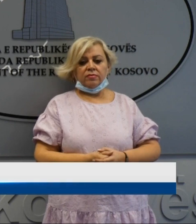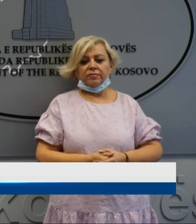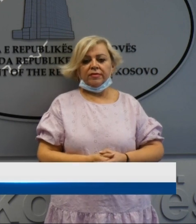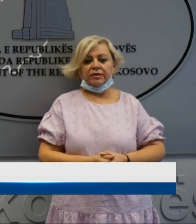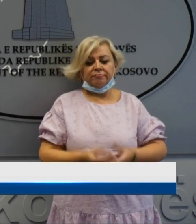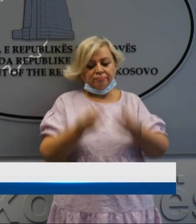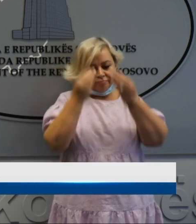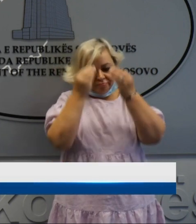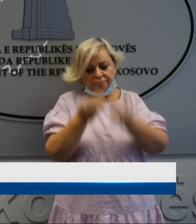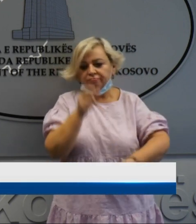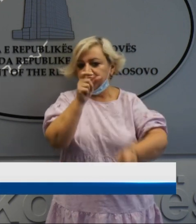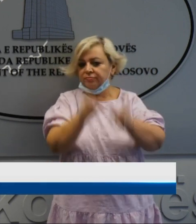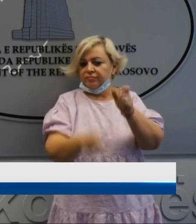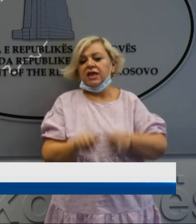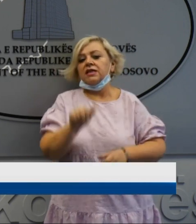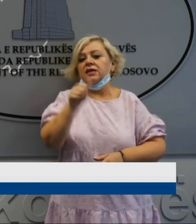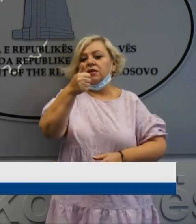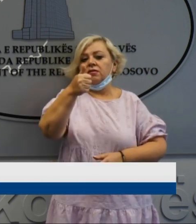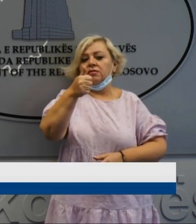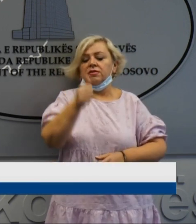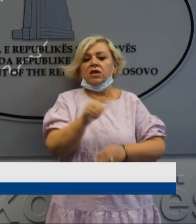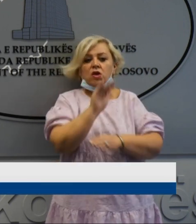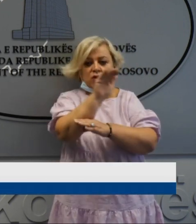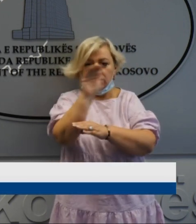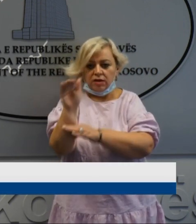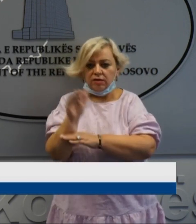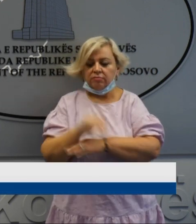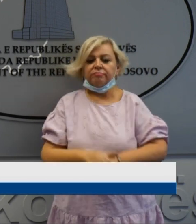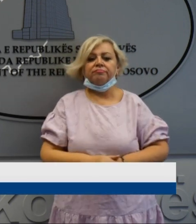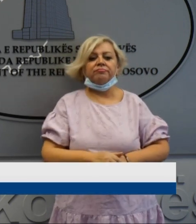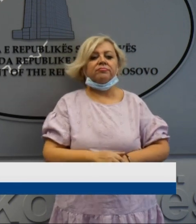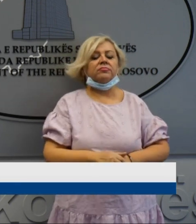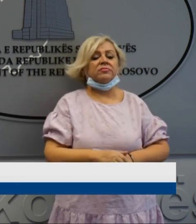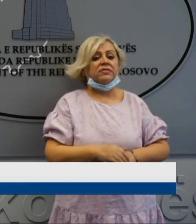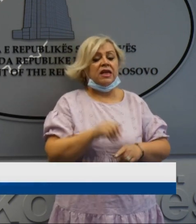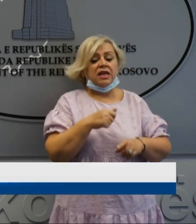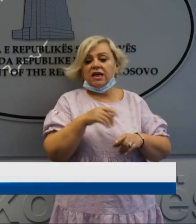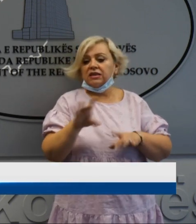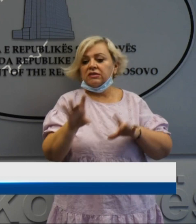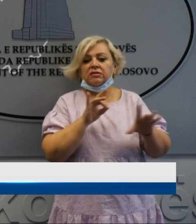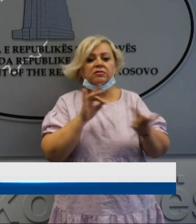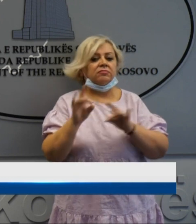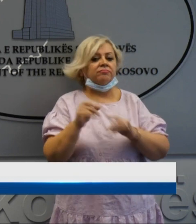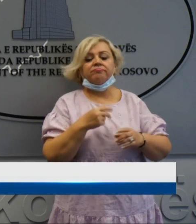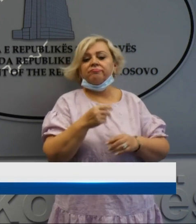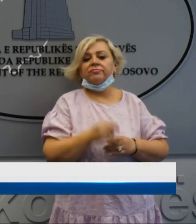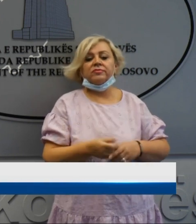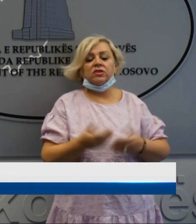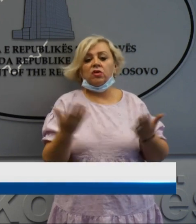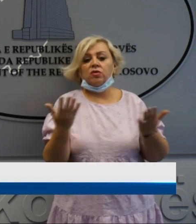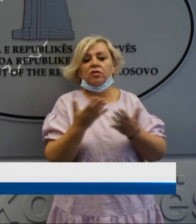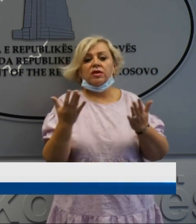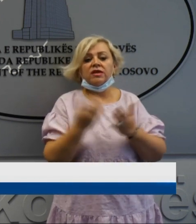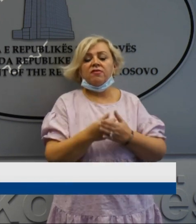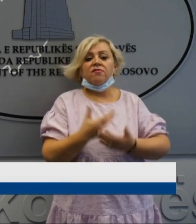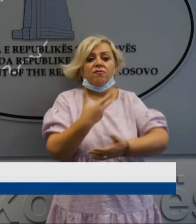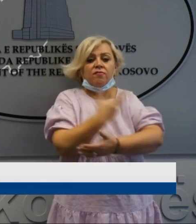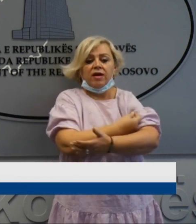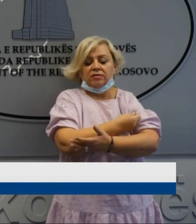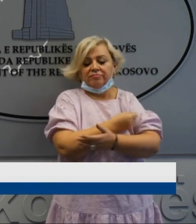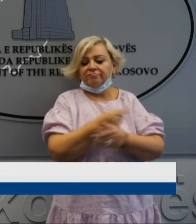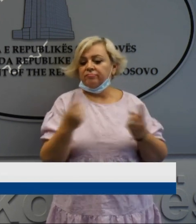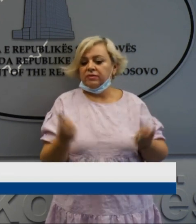Të dashur qytetar, edhe një herë ju bëj thirrje që të mos zgjedhim se cilën vaksinë ta marrim në një situatë si